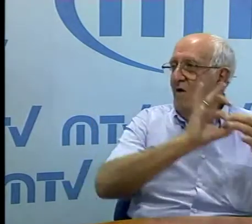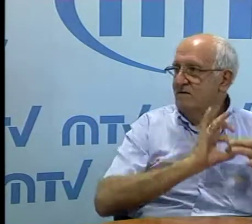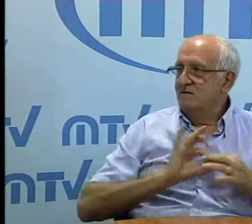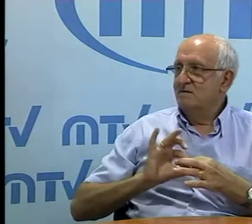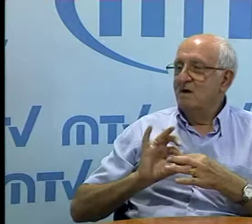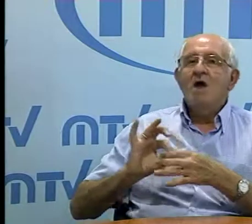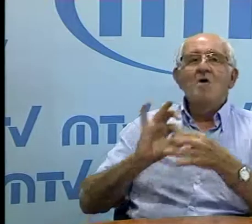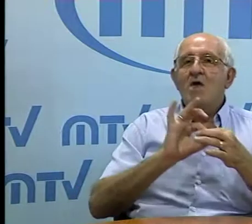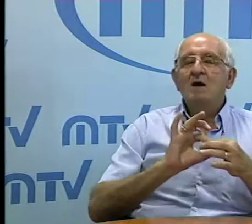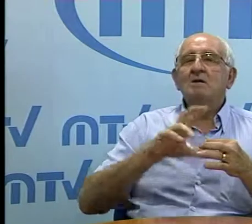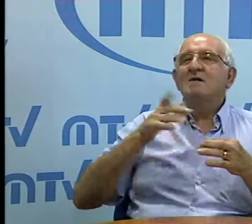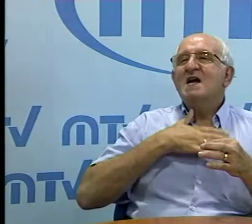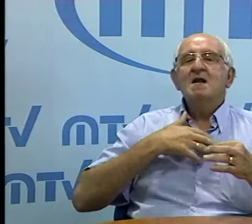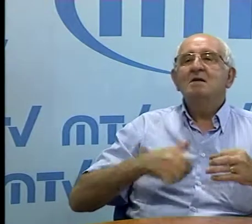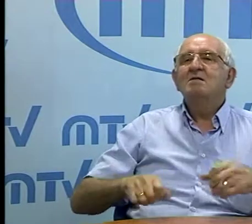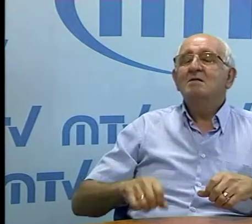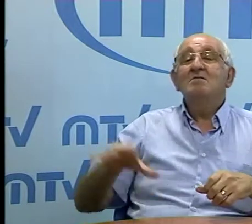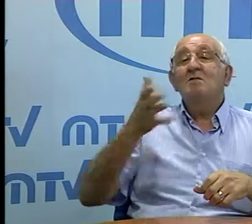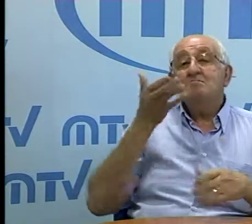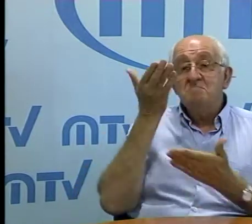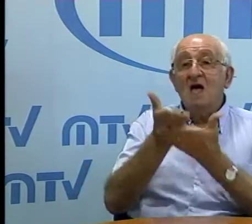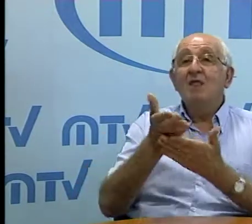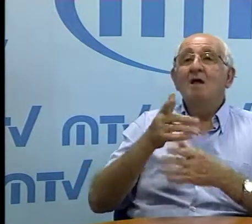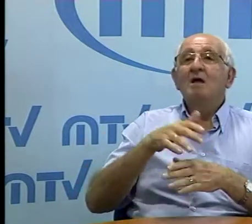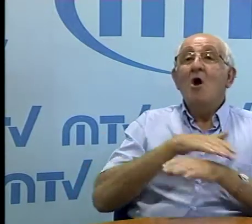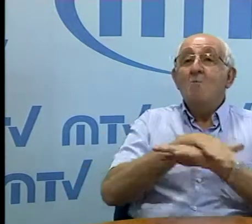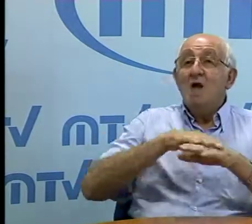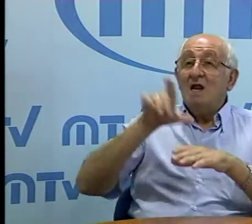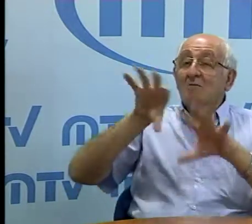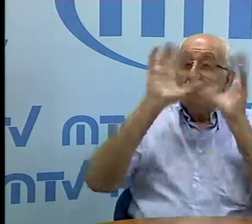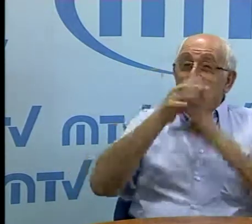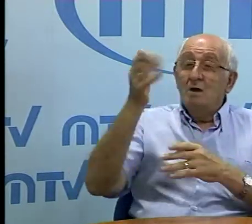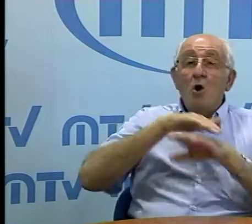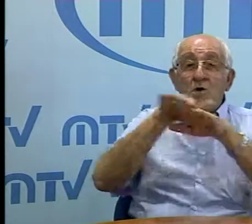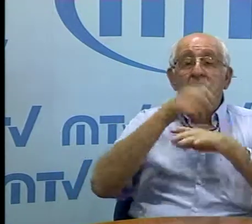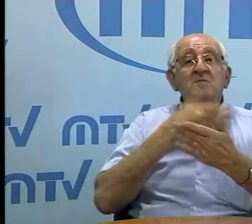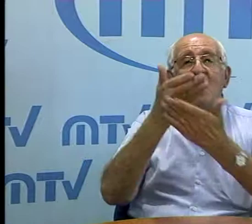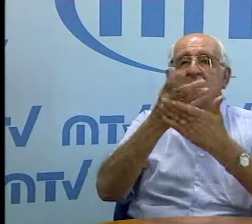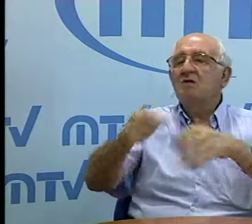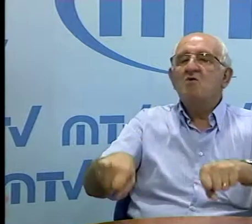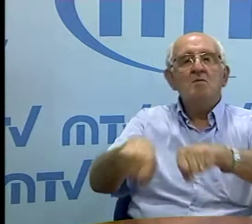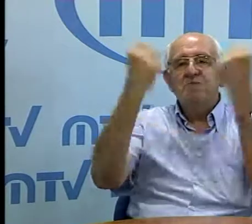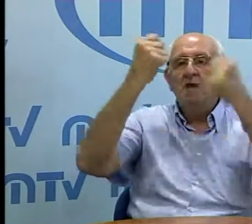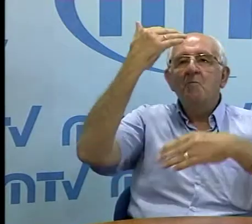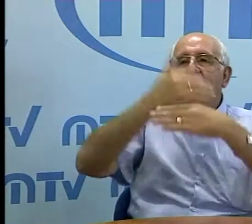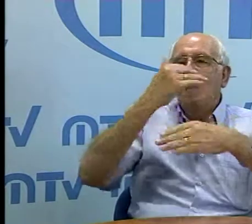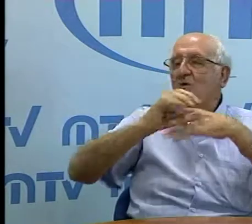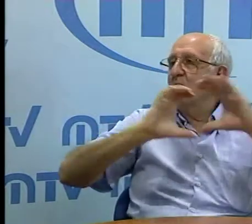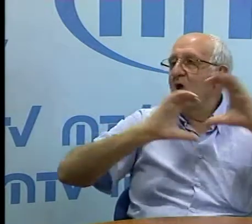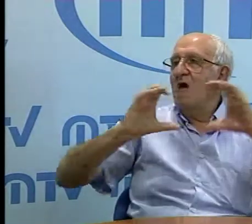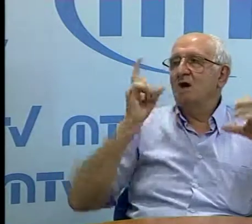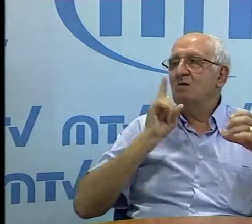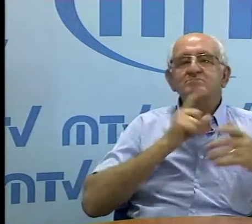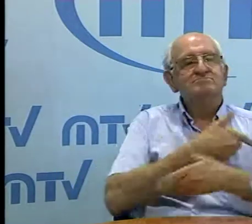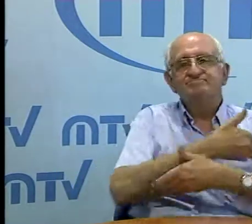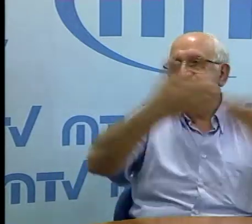Que una de las cosas más importantes es que estemos unidos todos, y pido al gobierno de todo el mundo que se rompa